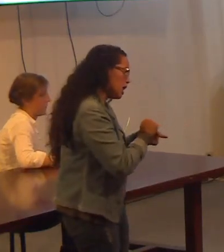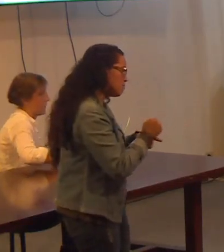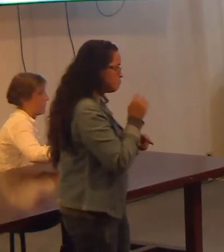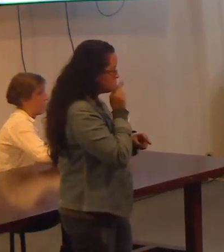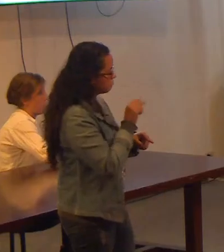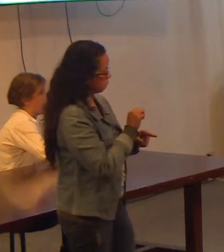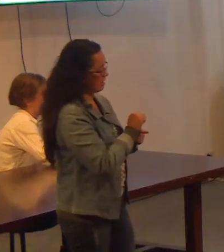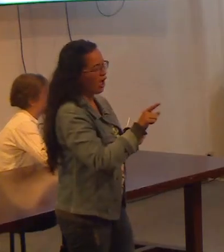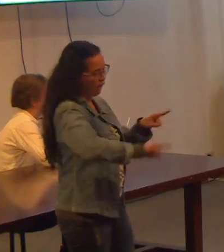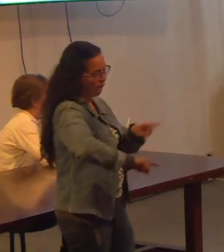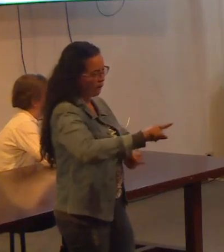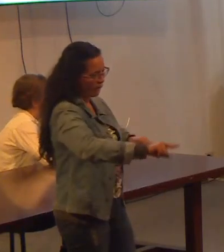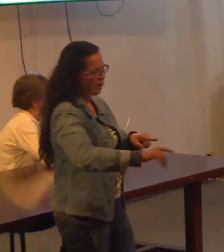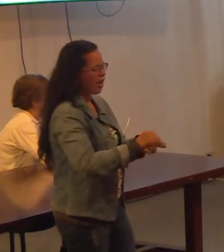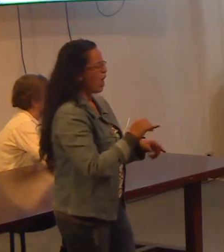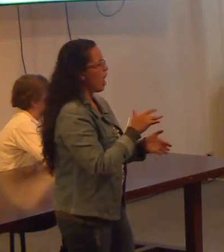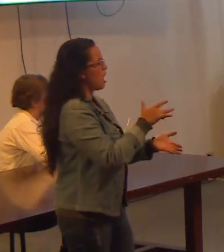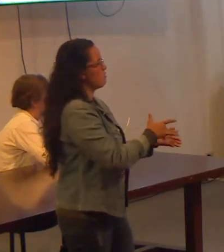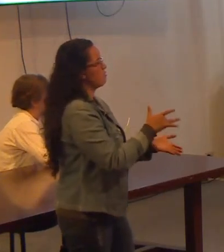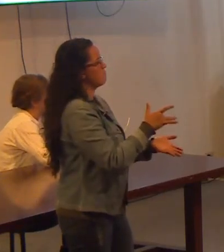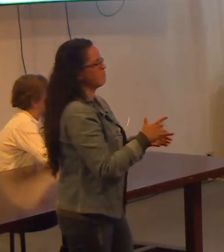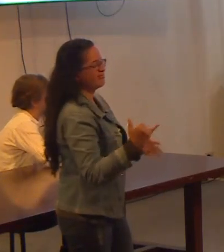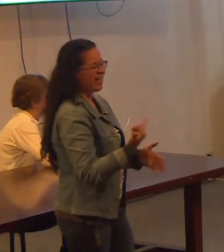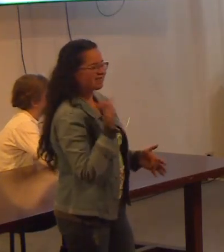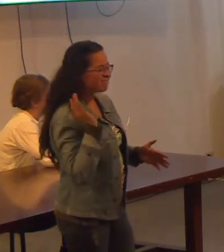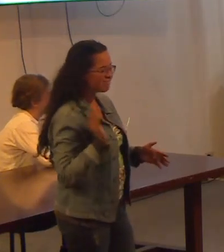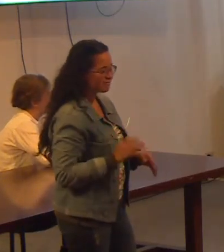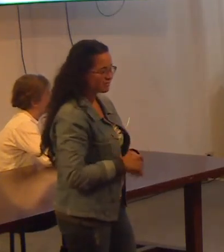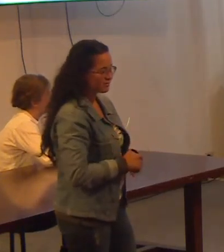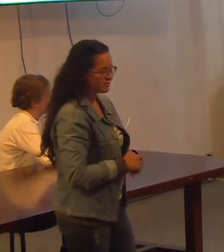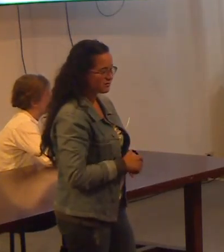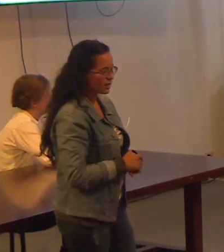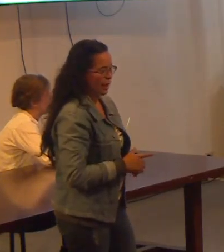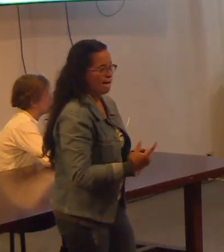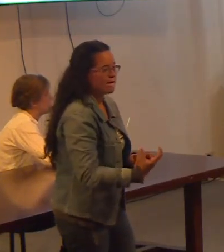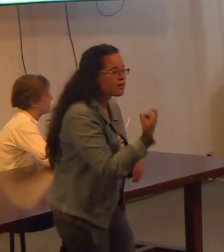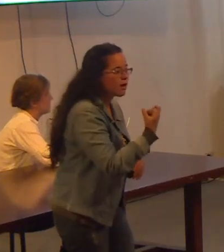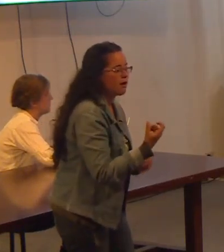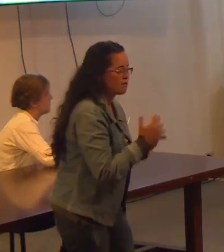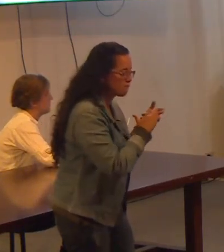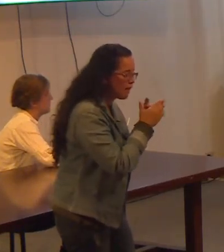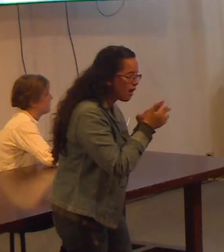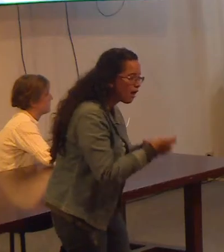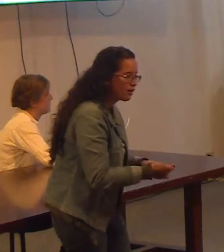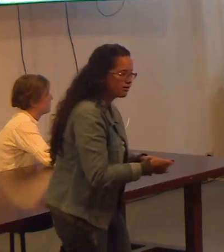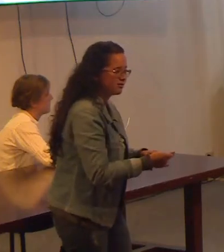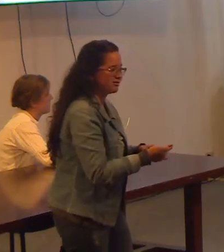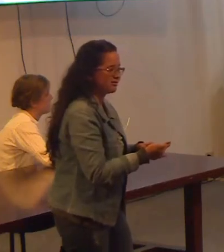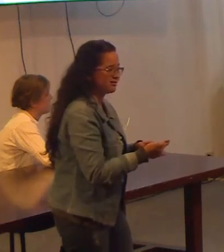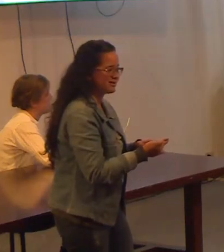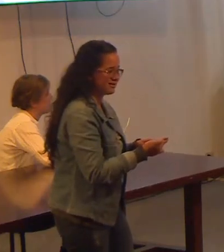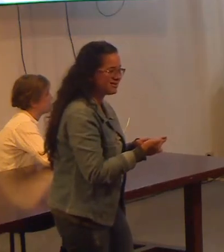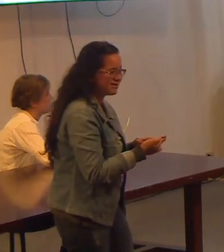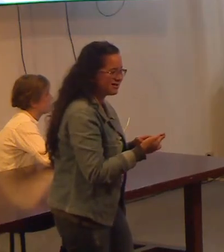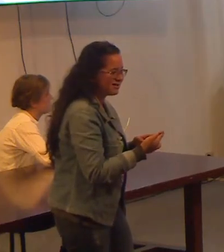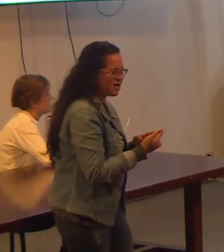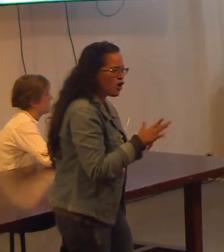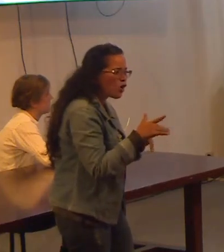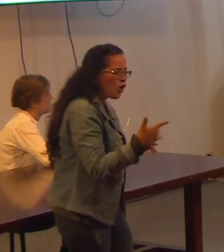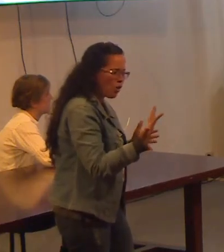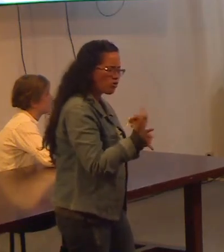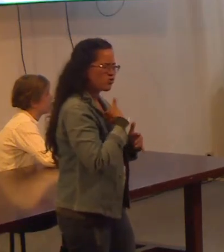en simplemente el cumplir con la práctica, pero no hacemos una estrecha relación y aquí es cuando nos cuestionamos